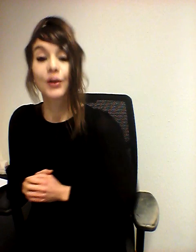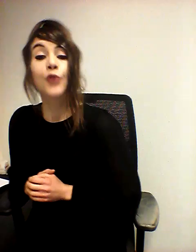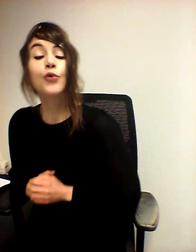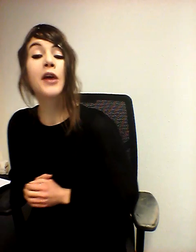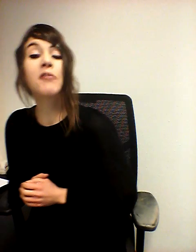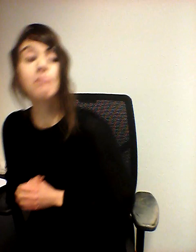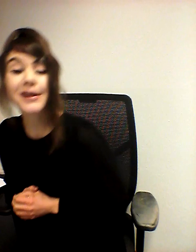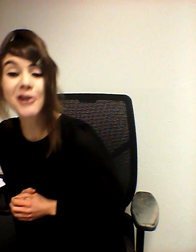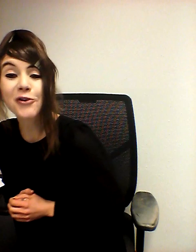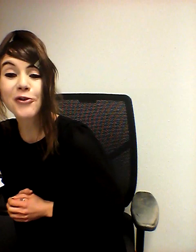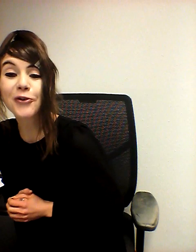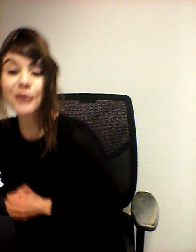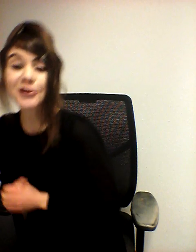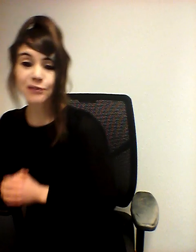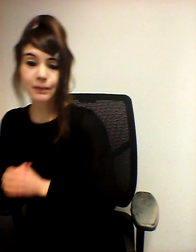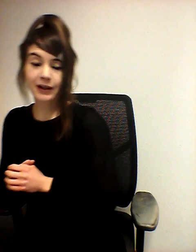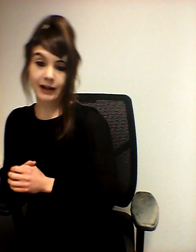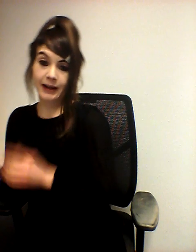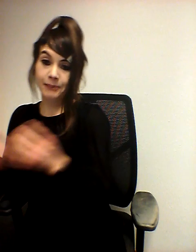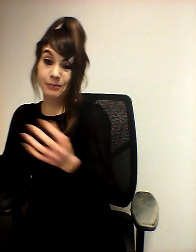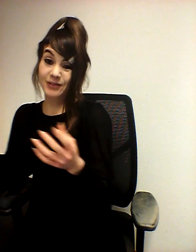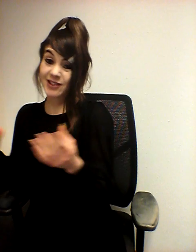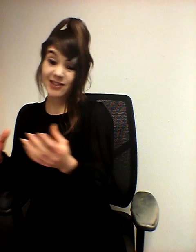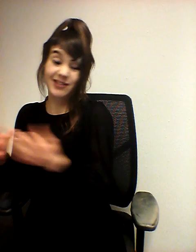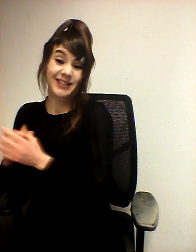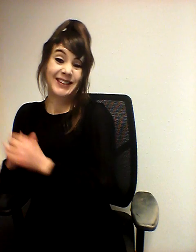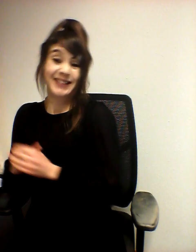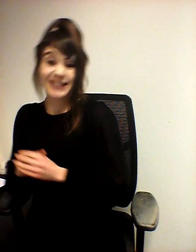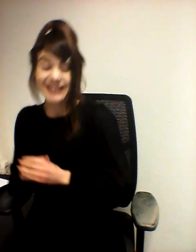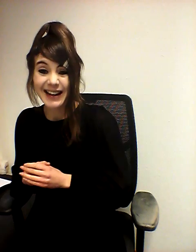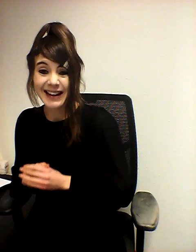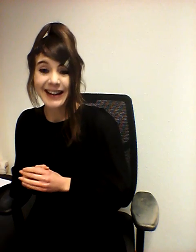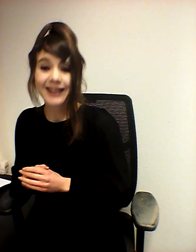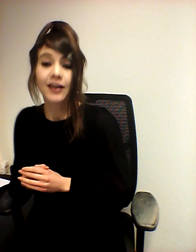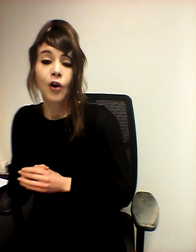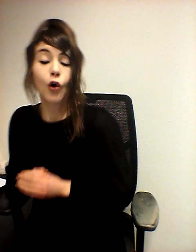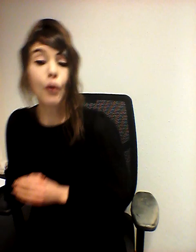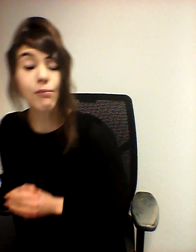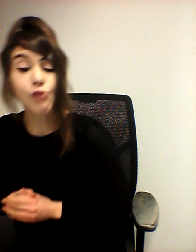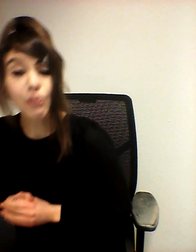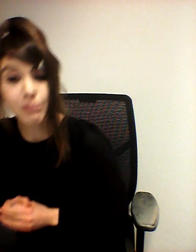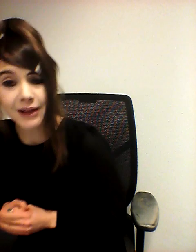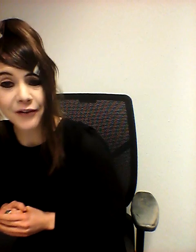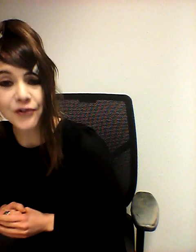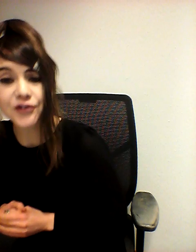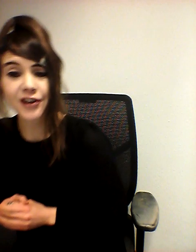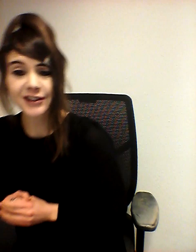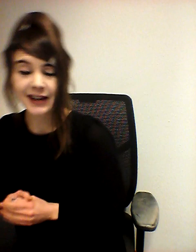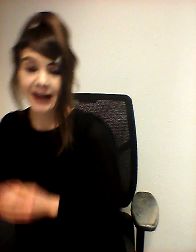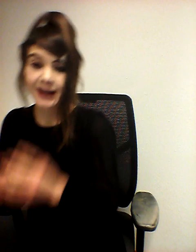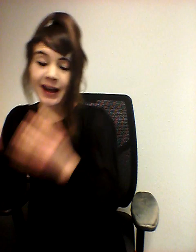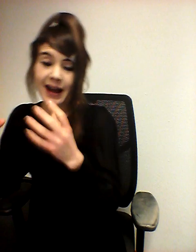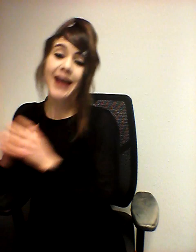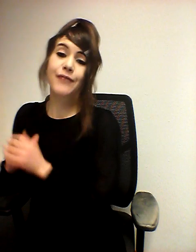nu heeft Menno onlangs begrepen dat, op het moment dat jij